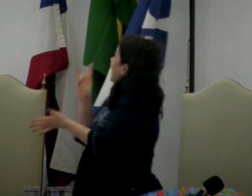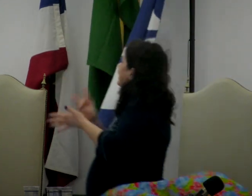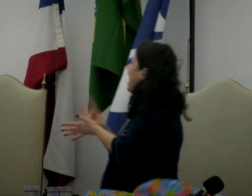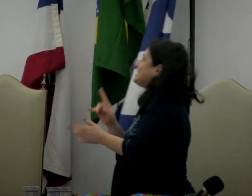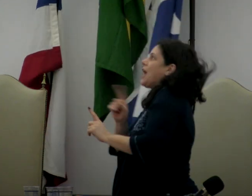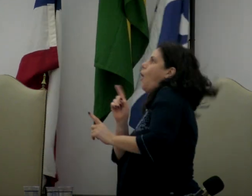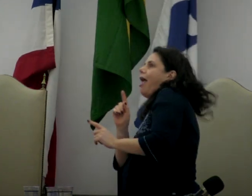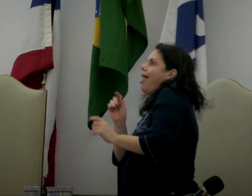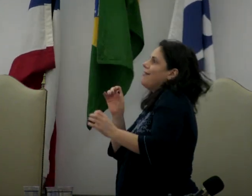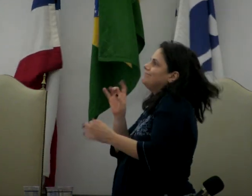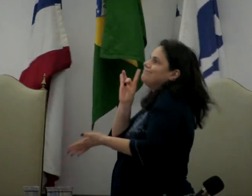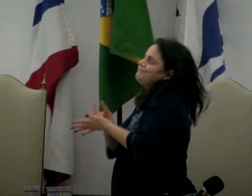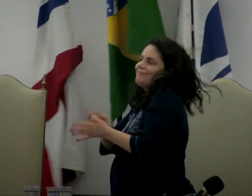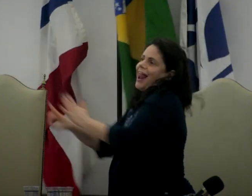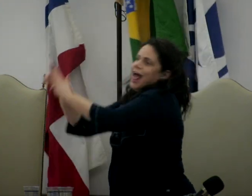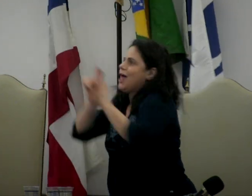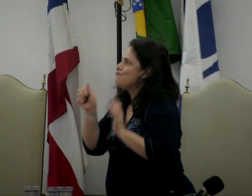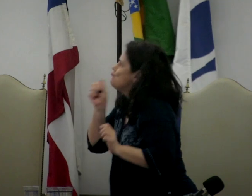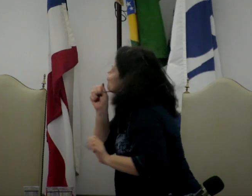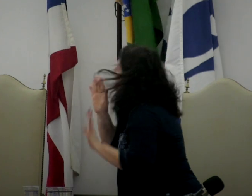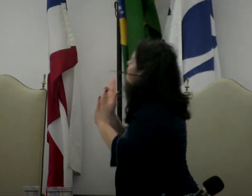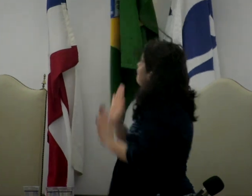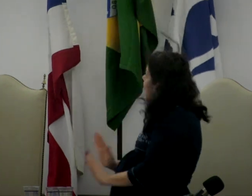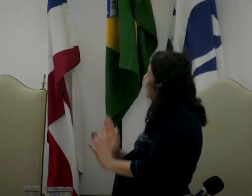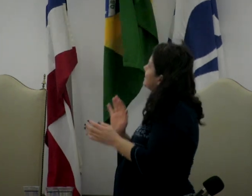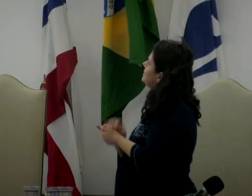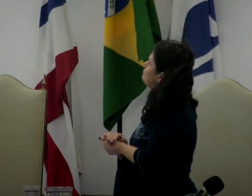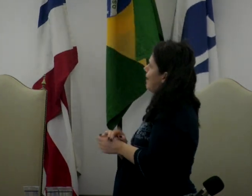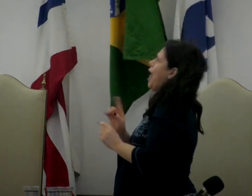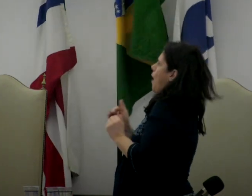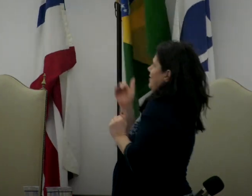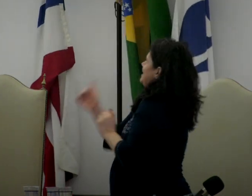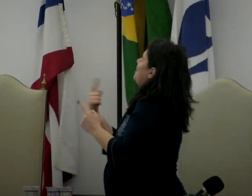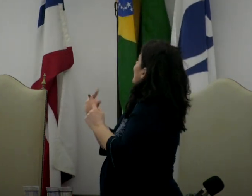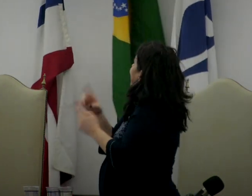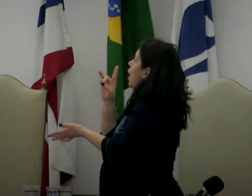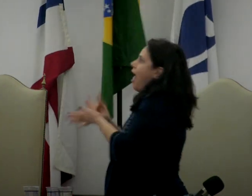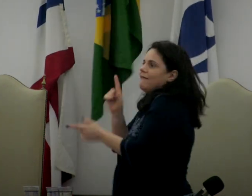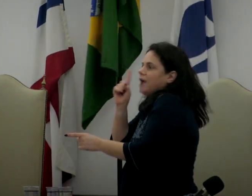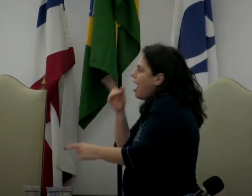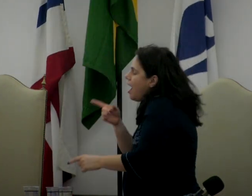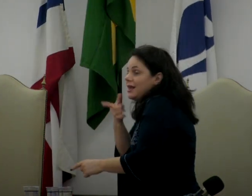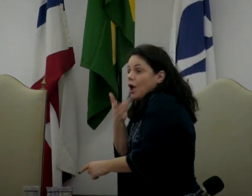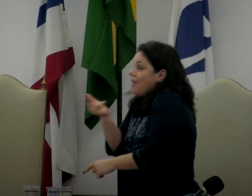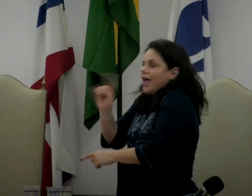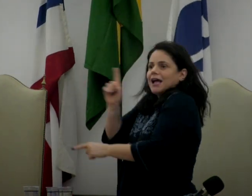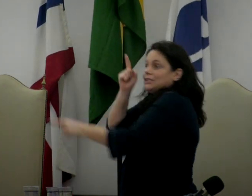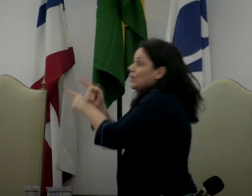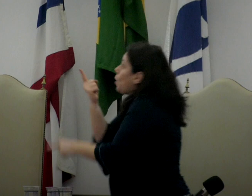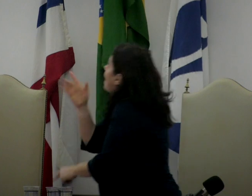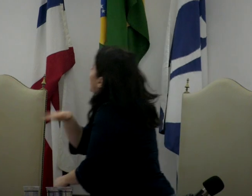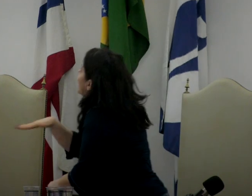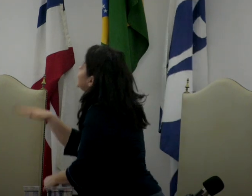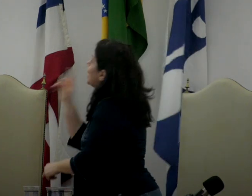essa questão da lei, que é obrigatória, foi um avanço. Na verdade, não estava sendo cumprida a lei, mas já foi um avanço, porque na